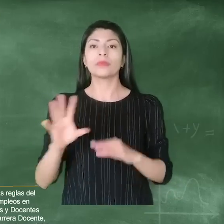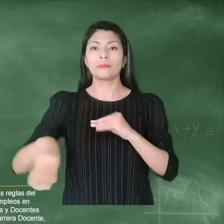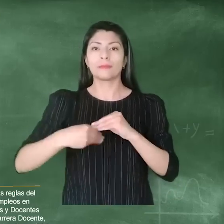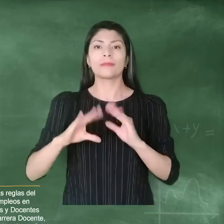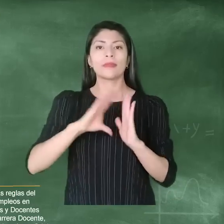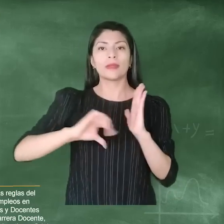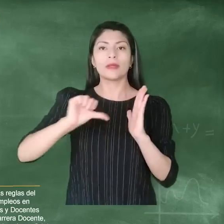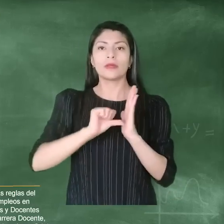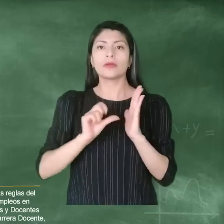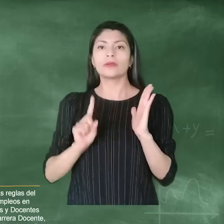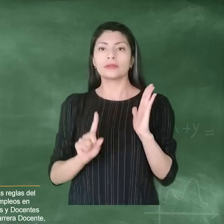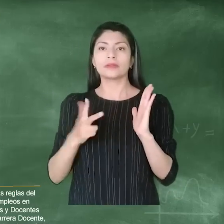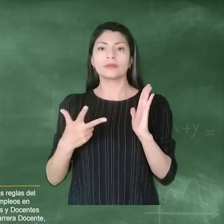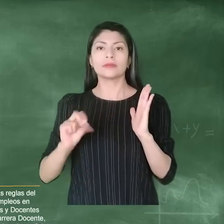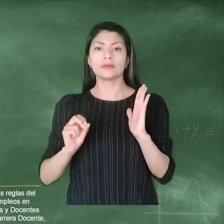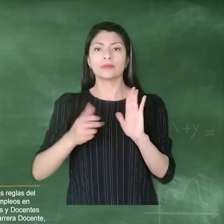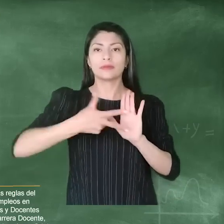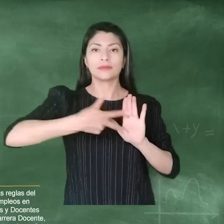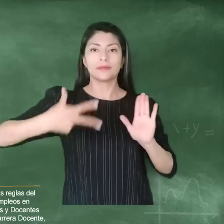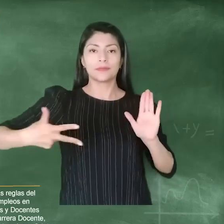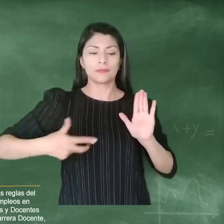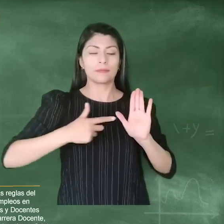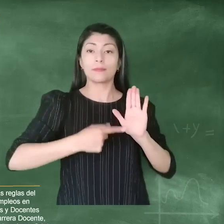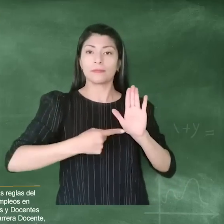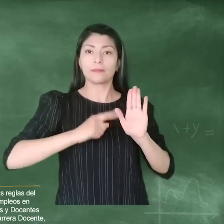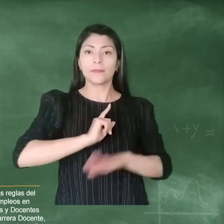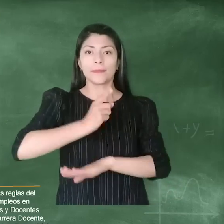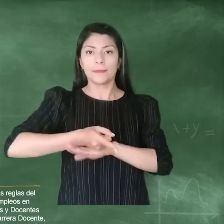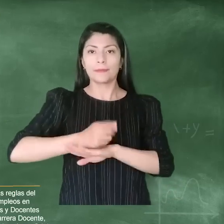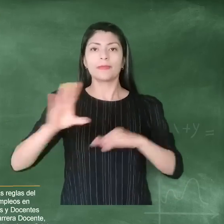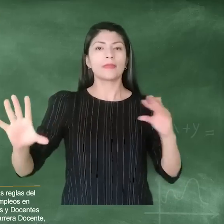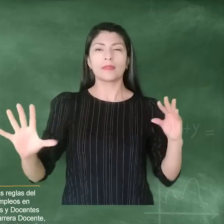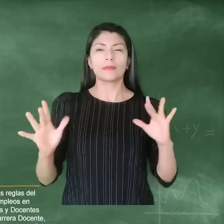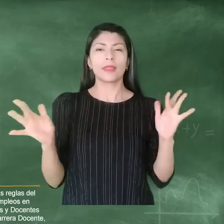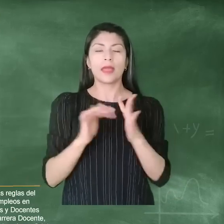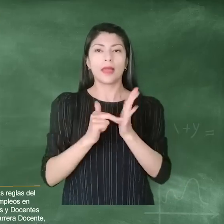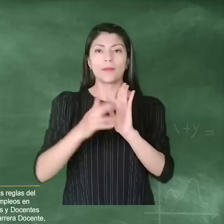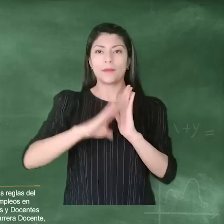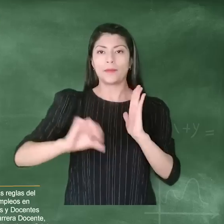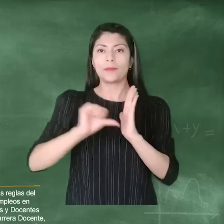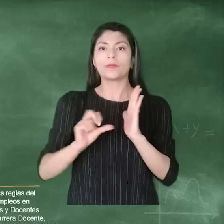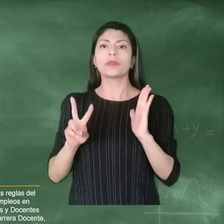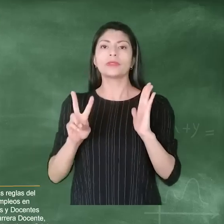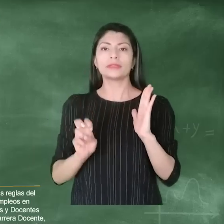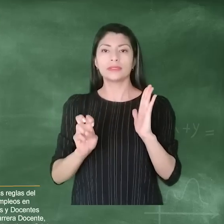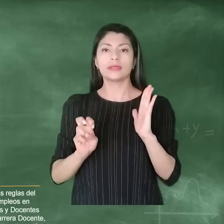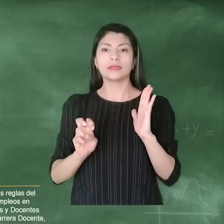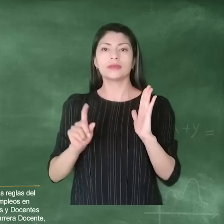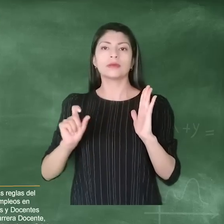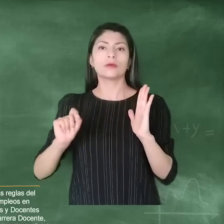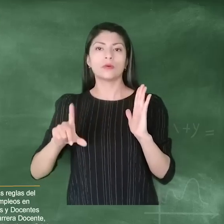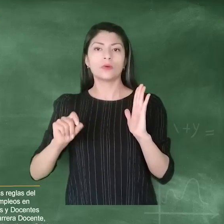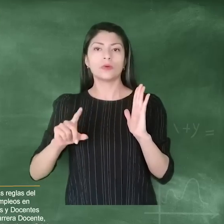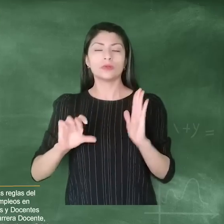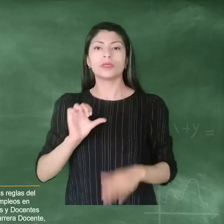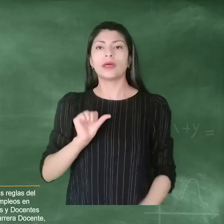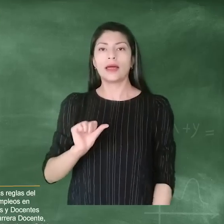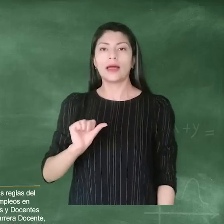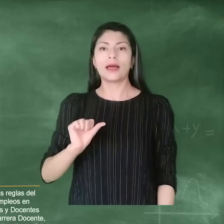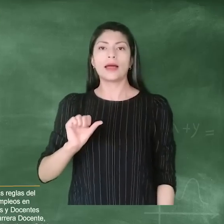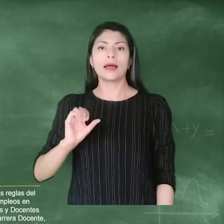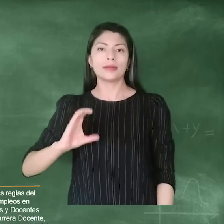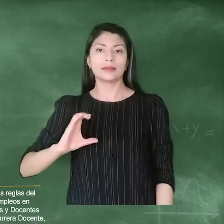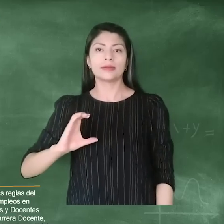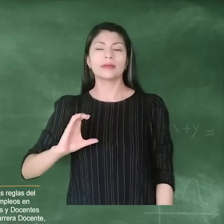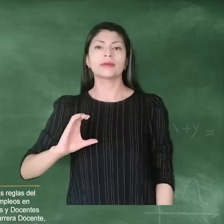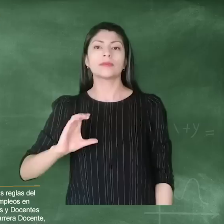en especial las conferidas en el artículo 130 de la Constitución Política, en los artículos 7, 11